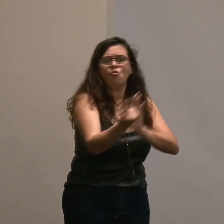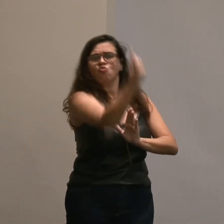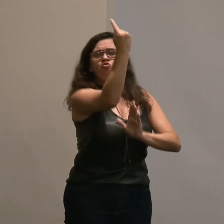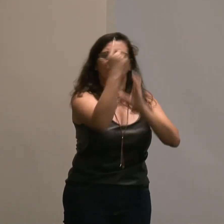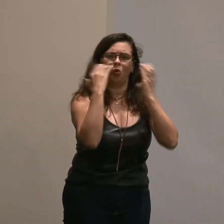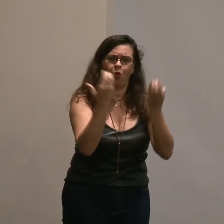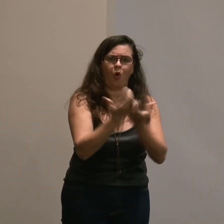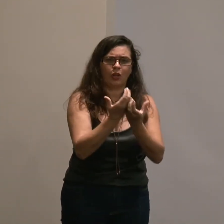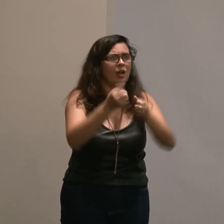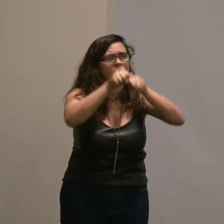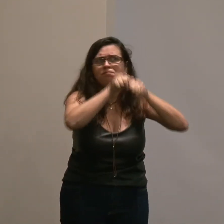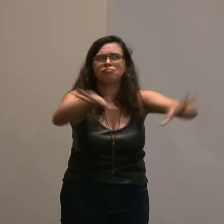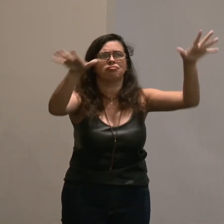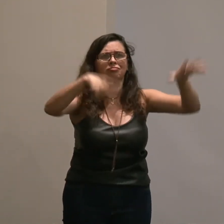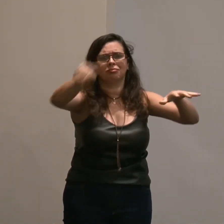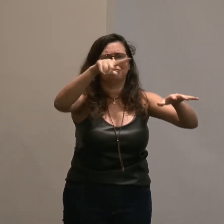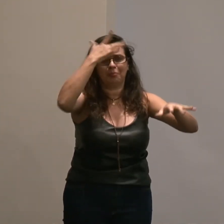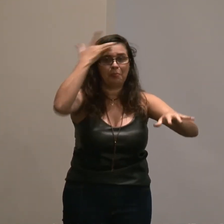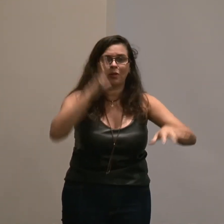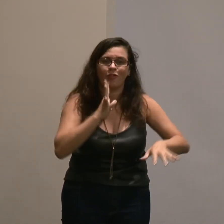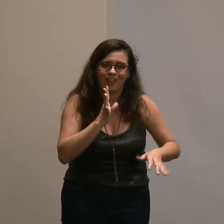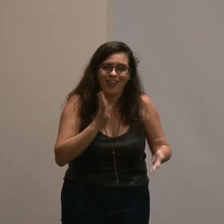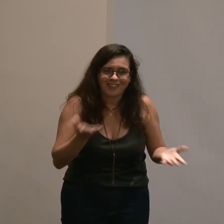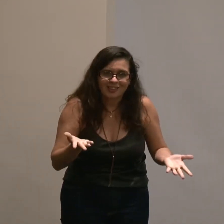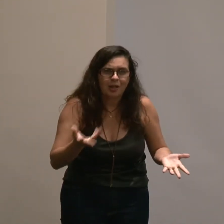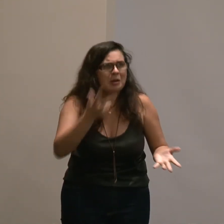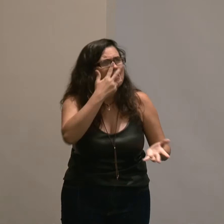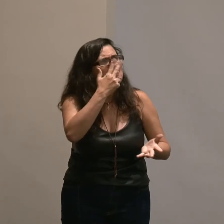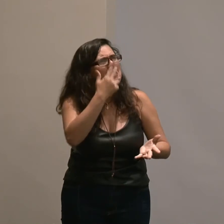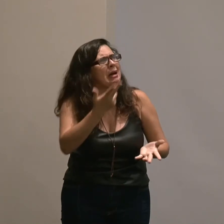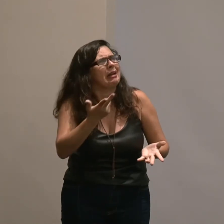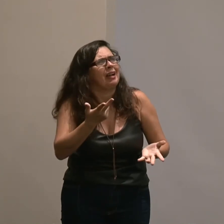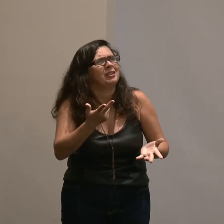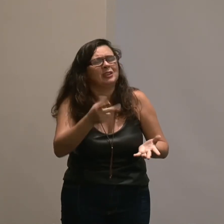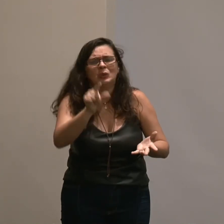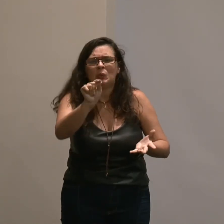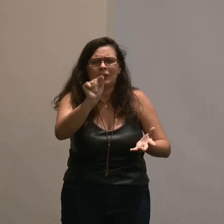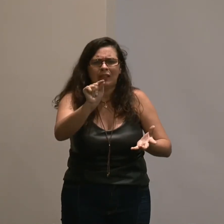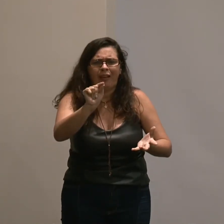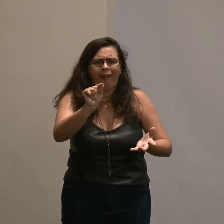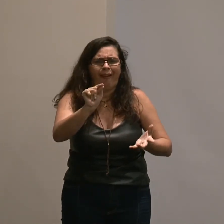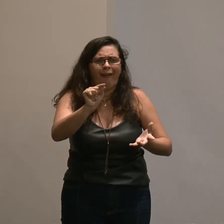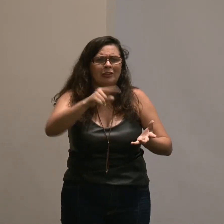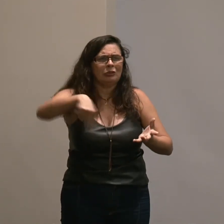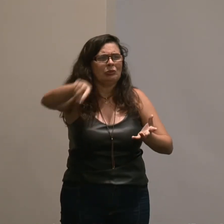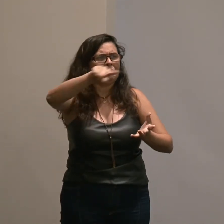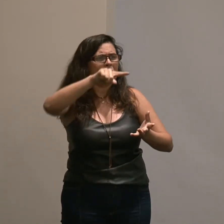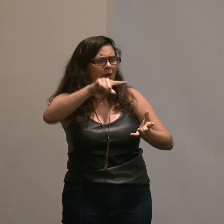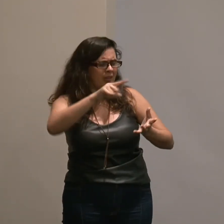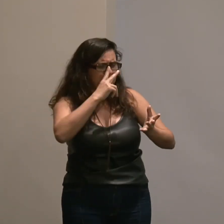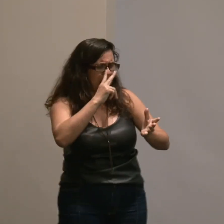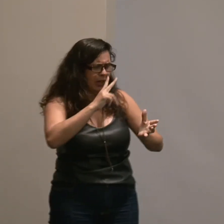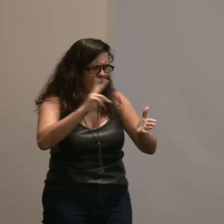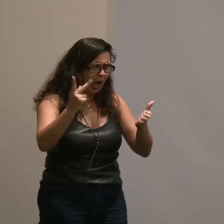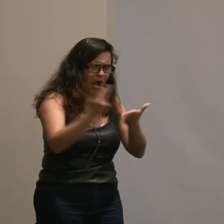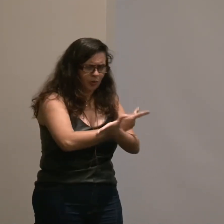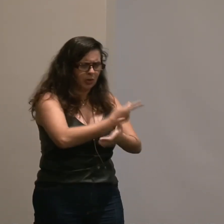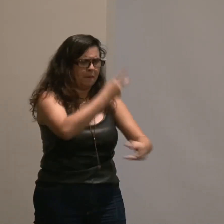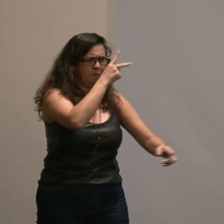1879 nesse congresso também foi marcado por questões sobre a surdez porque se fala